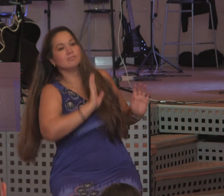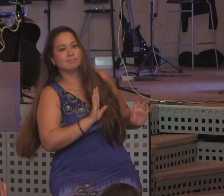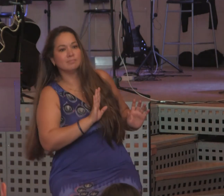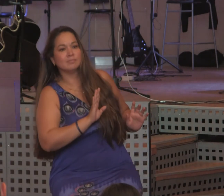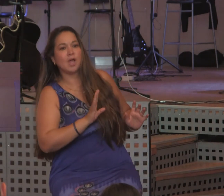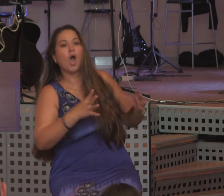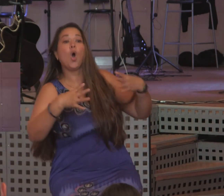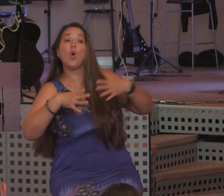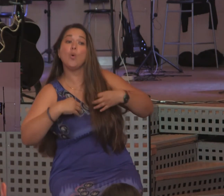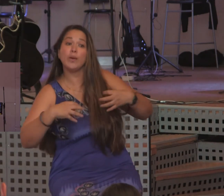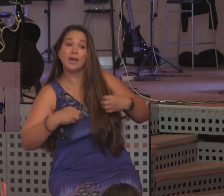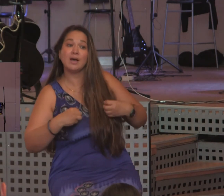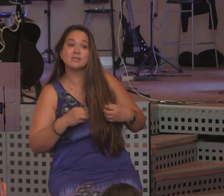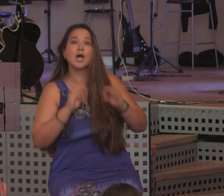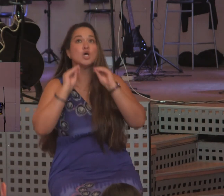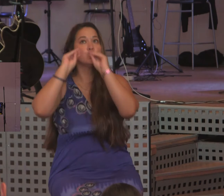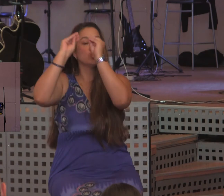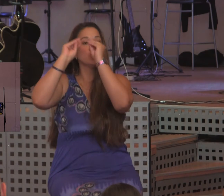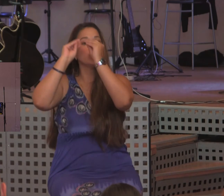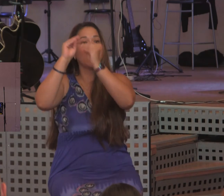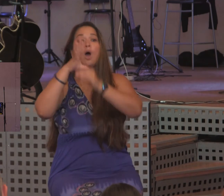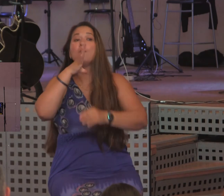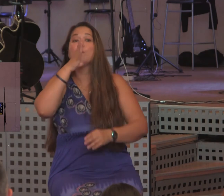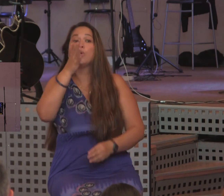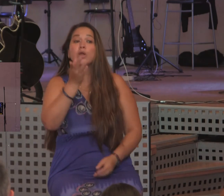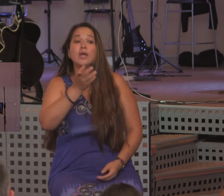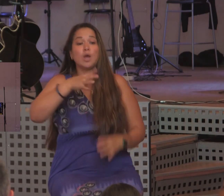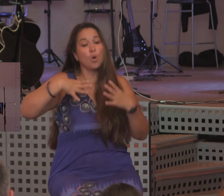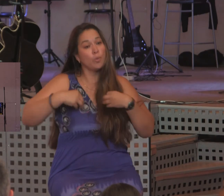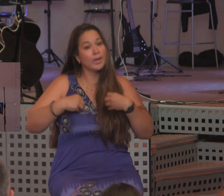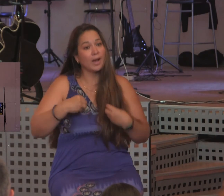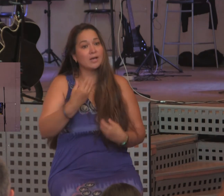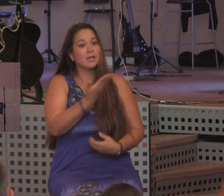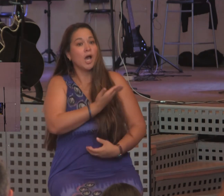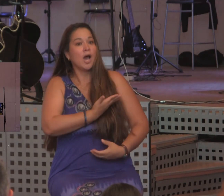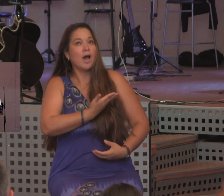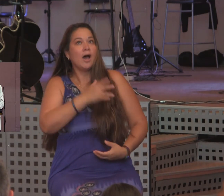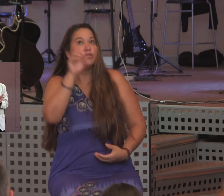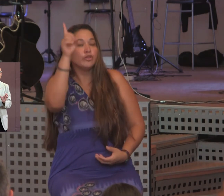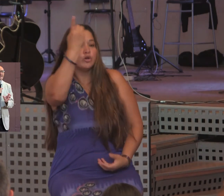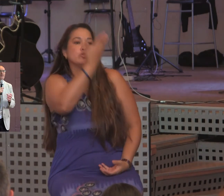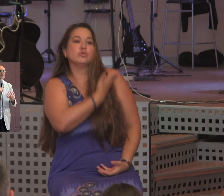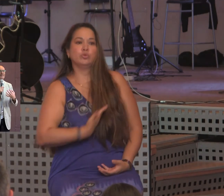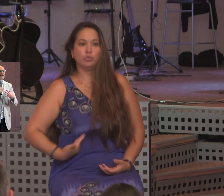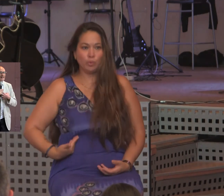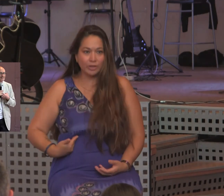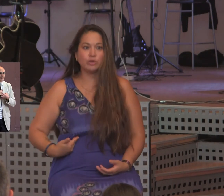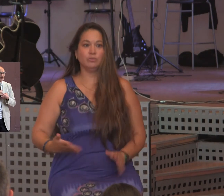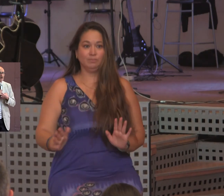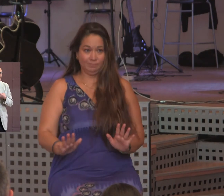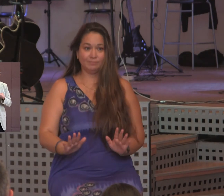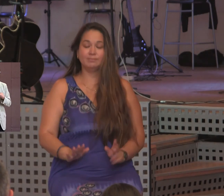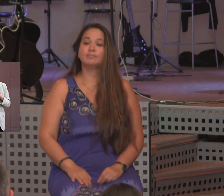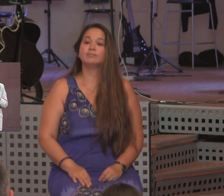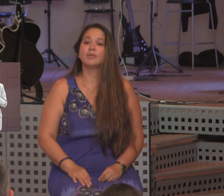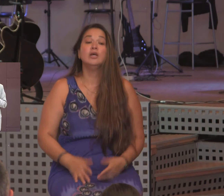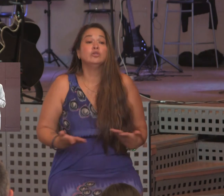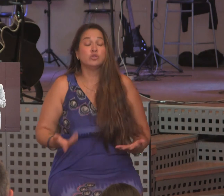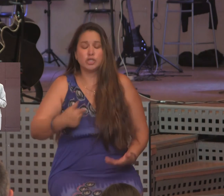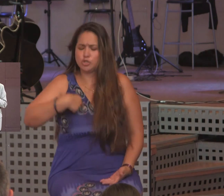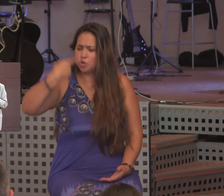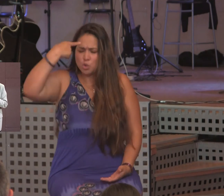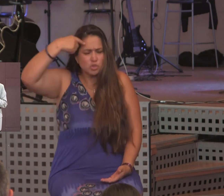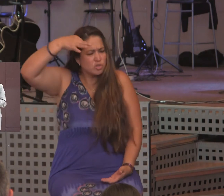Sus ovejas oyen su voz. Yo tengo que estar seguro que pertenezco a